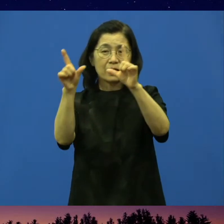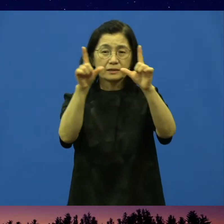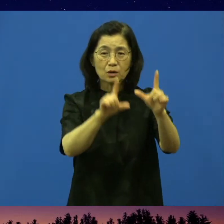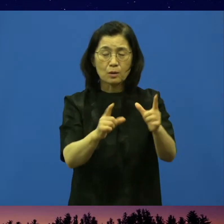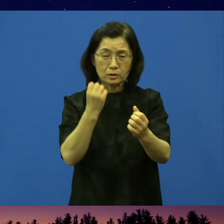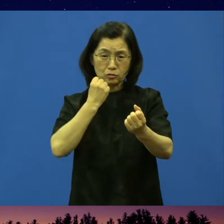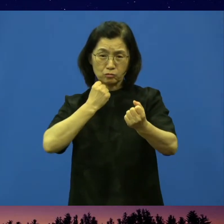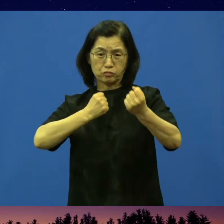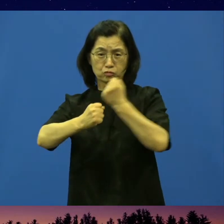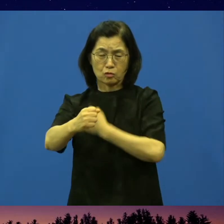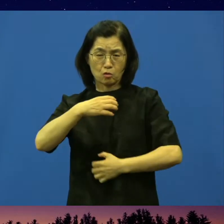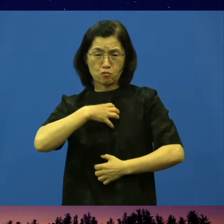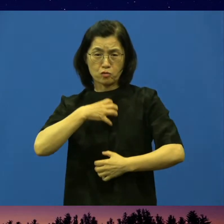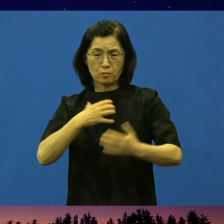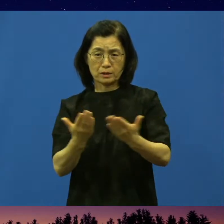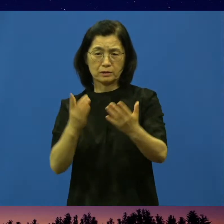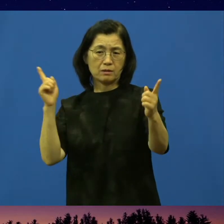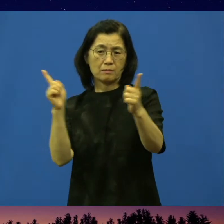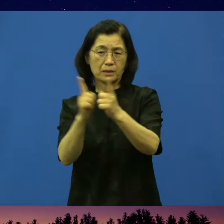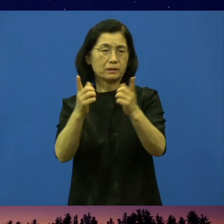때가 많습니다.